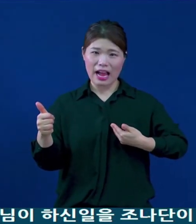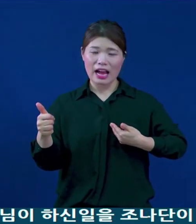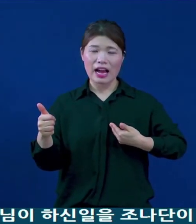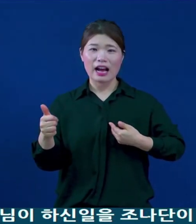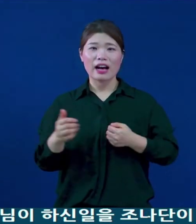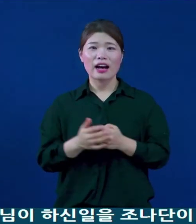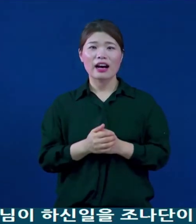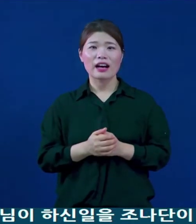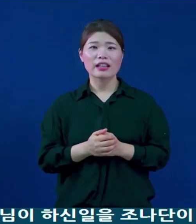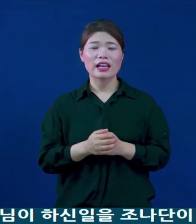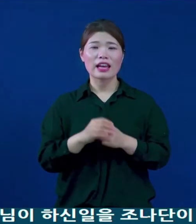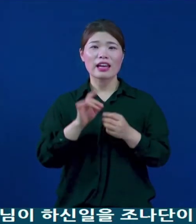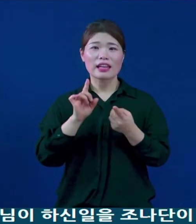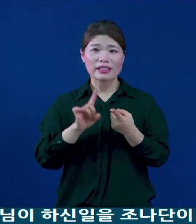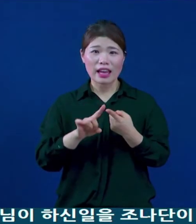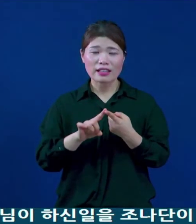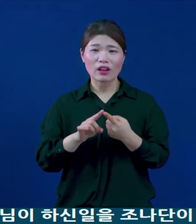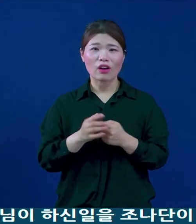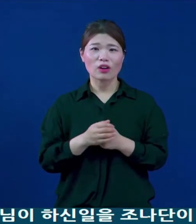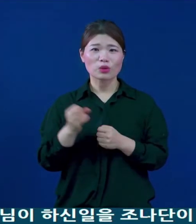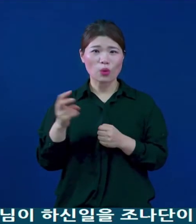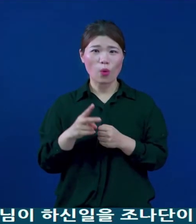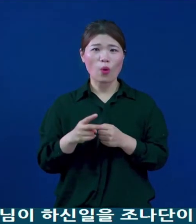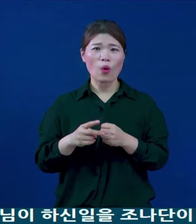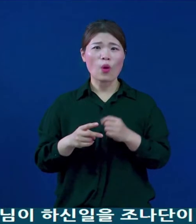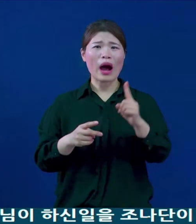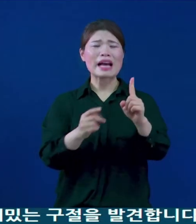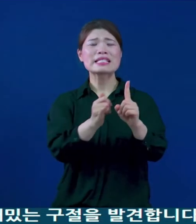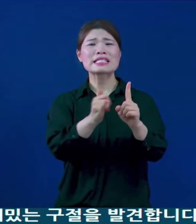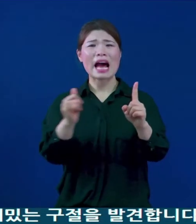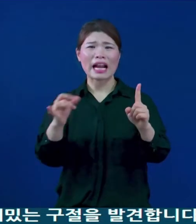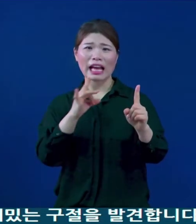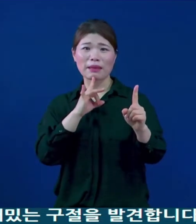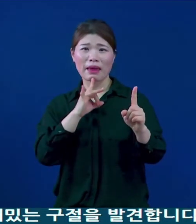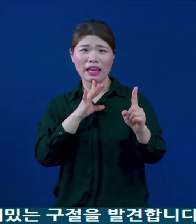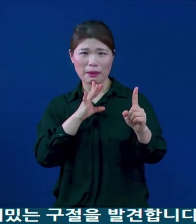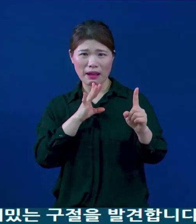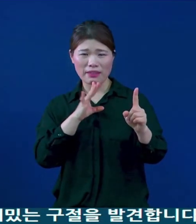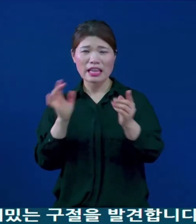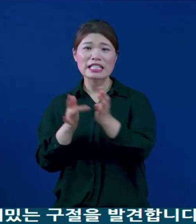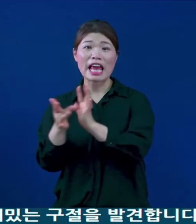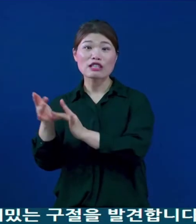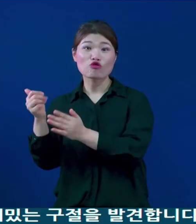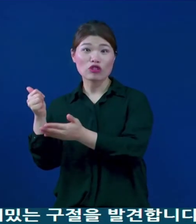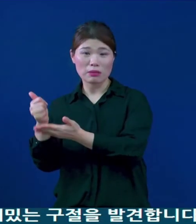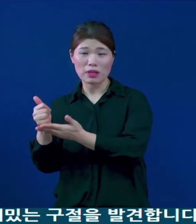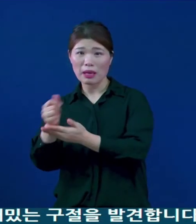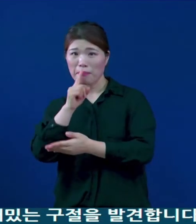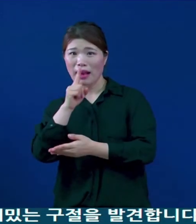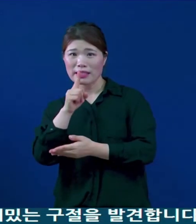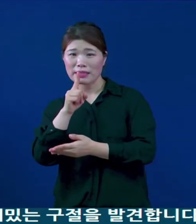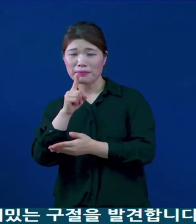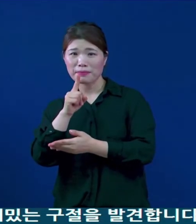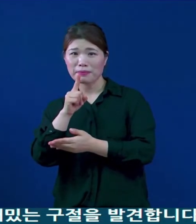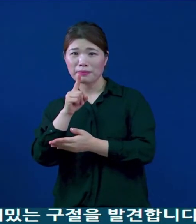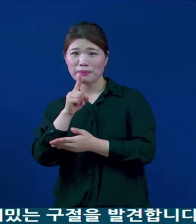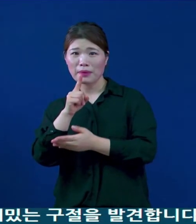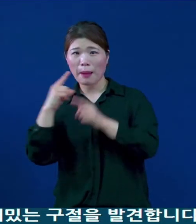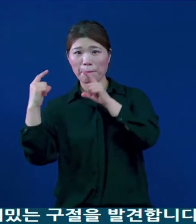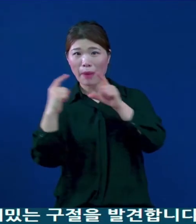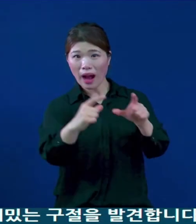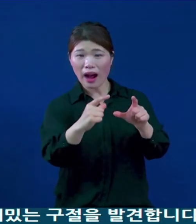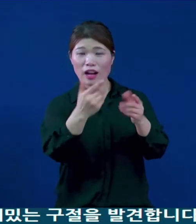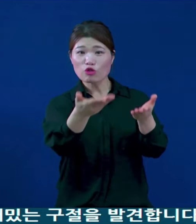특정한 사람에게만 주신 말씀인데 그 말이 쫙 퍼져서 우리도 사랑하는 말씀이 되세요.